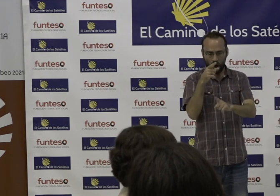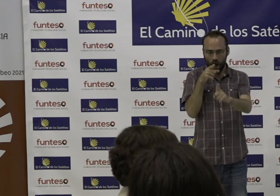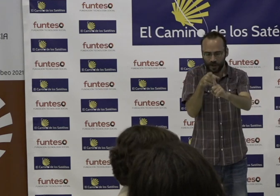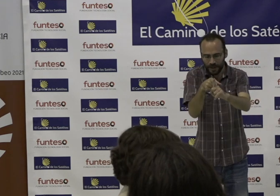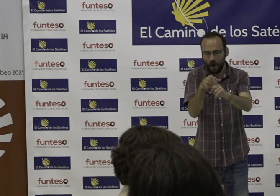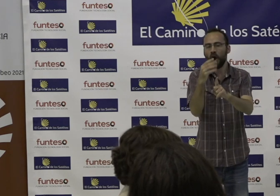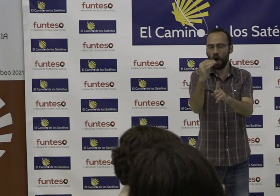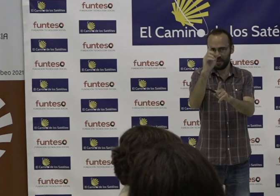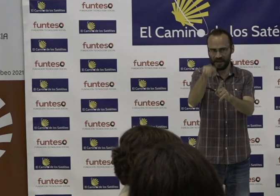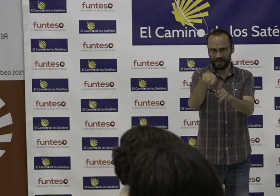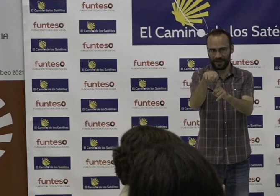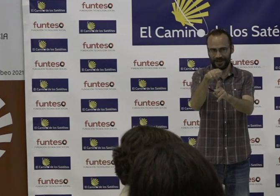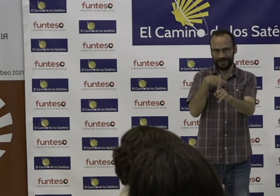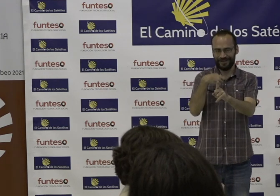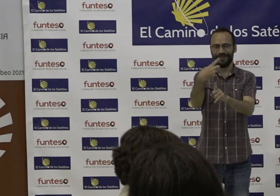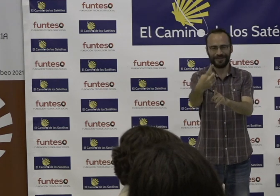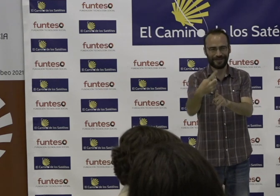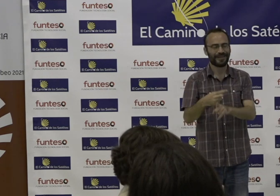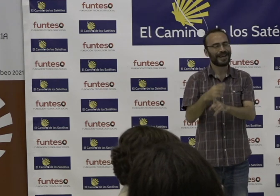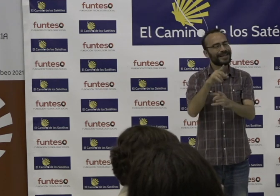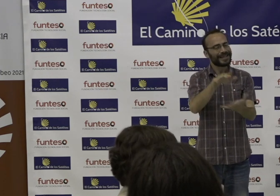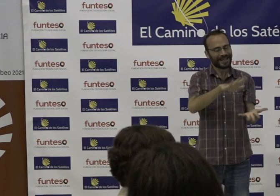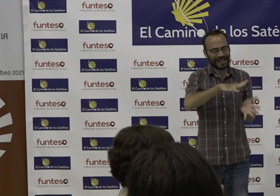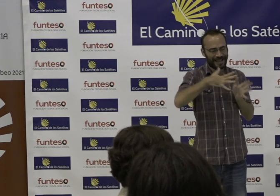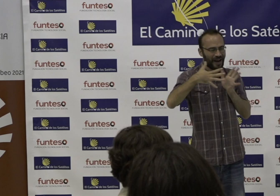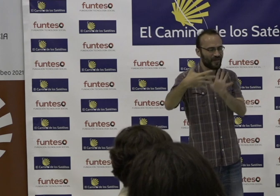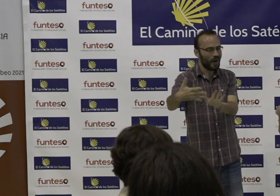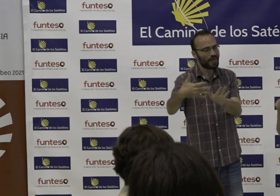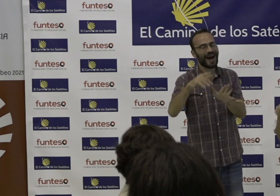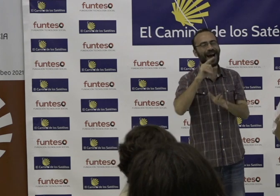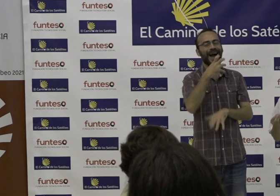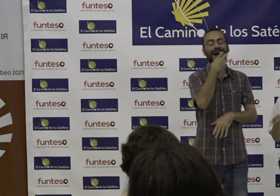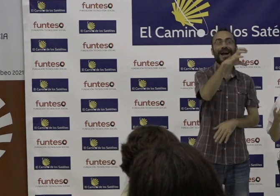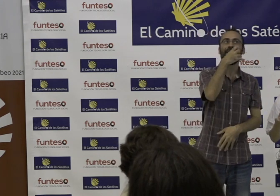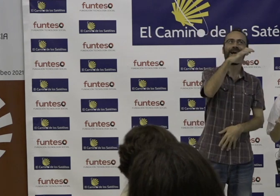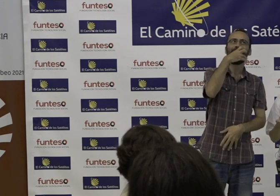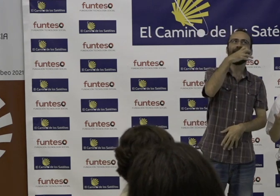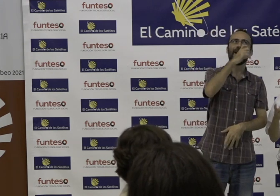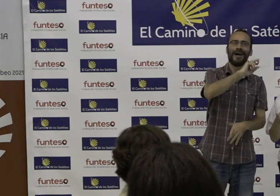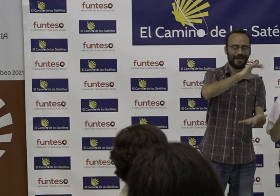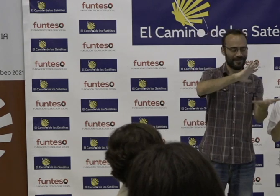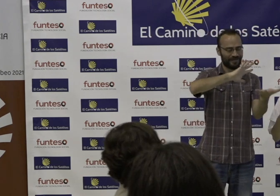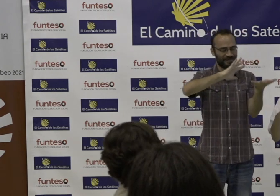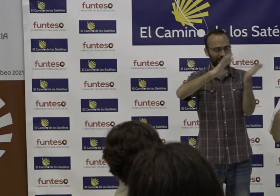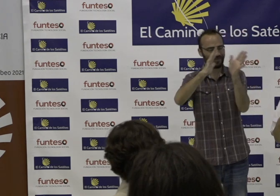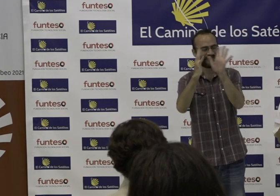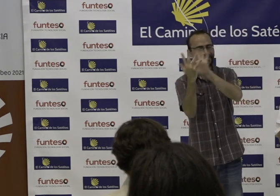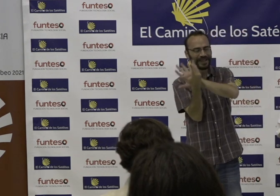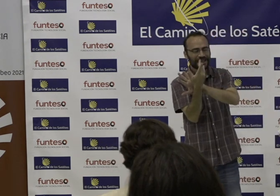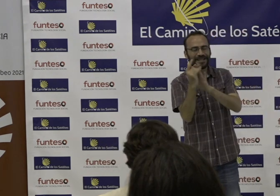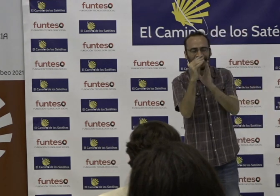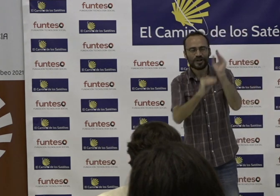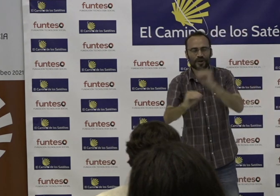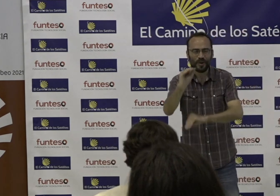los jóvenes no transformen la queja en soluciones. Y Talentum Youth está ahí para ayudarles en ese camino,